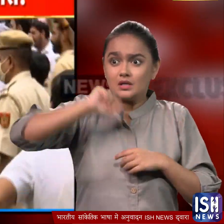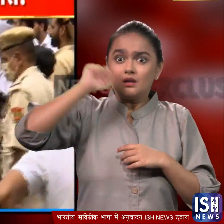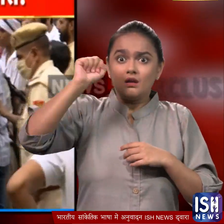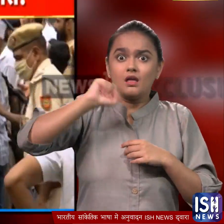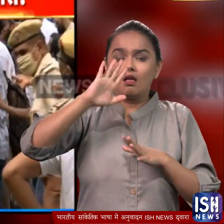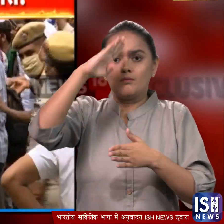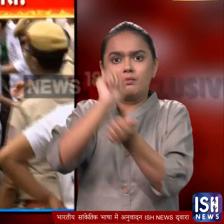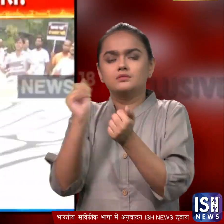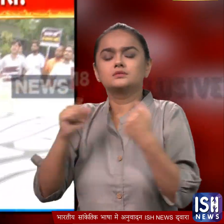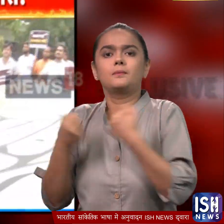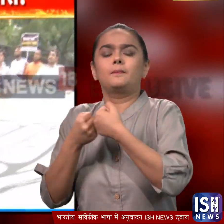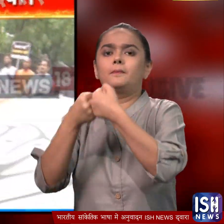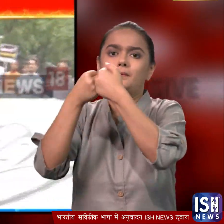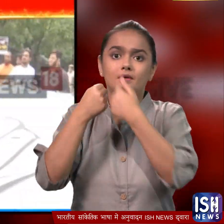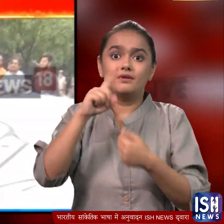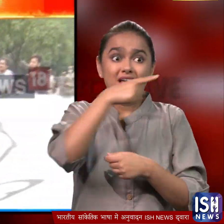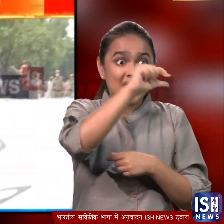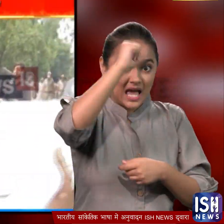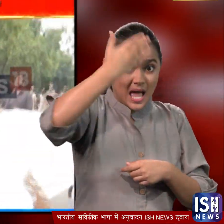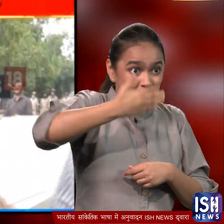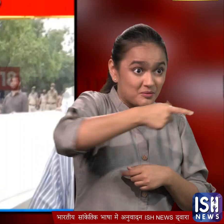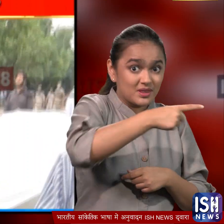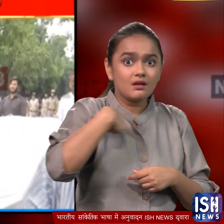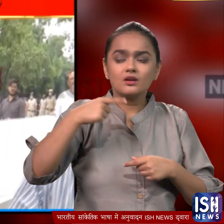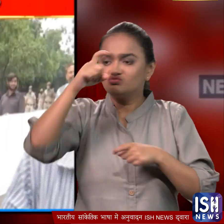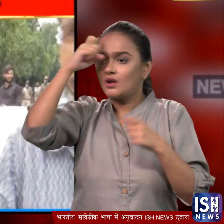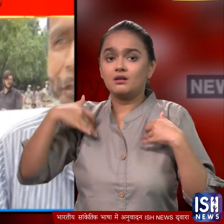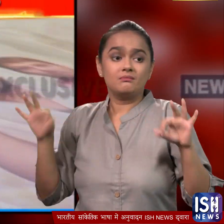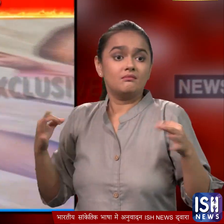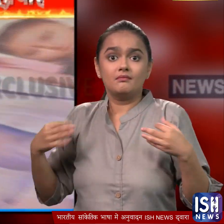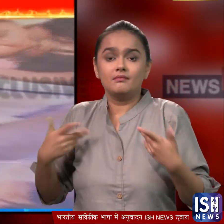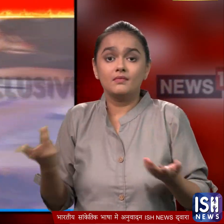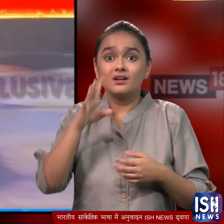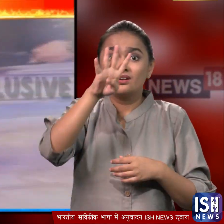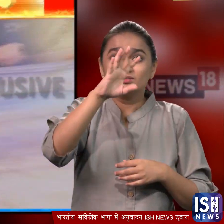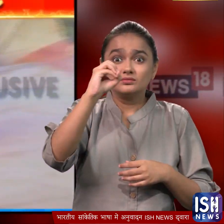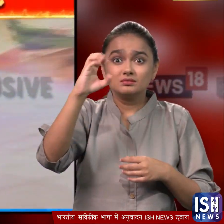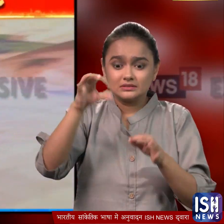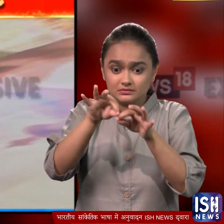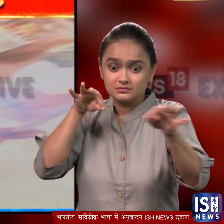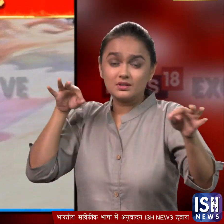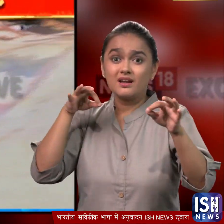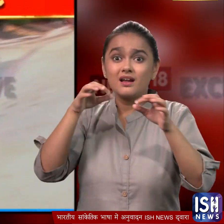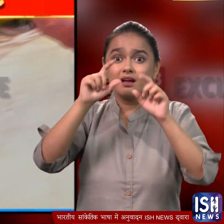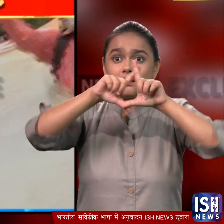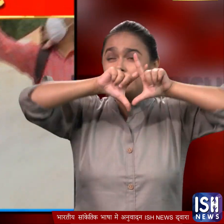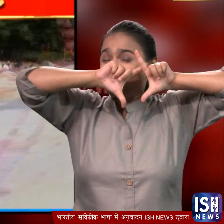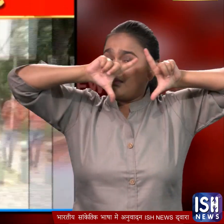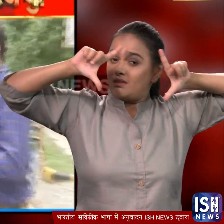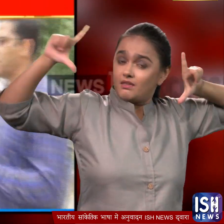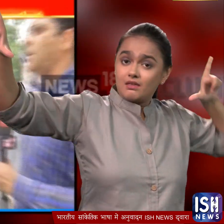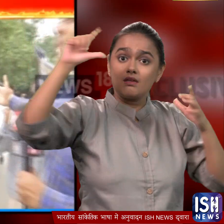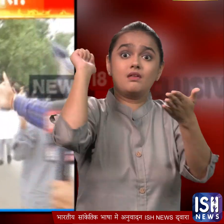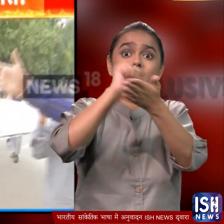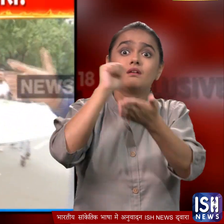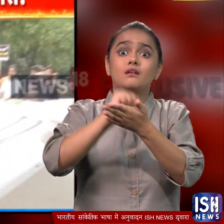प्रदर्शन करते करते पुलिस से भिड़ गए। उन्होंने पीएम के जन्मदिन पर बेरोजगार दिवस तक मना डाला और दिल्ली में 400 फीट लंबा बैनर लेकर सड़कों पर उतर आए।